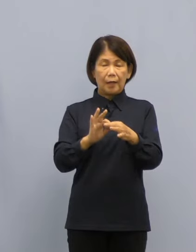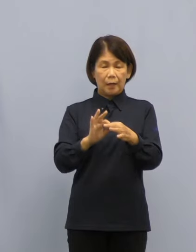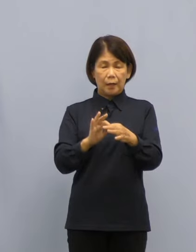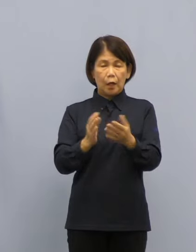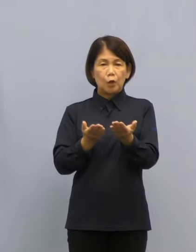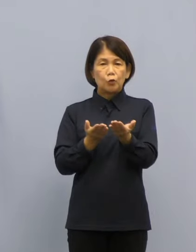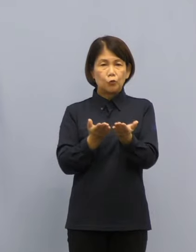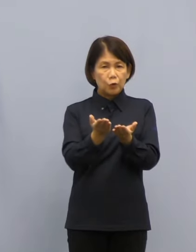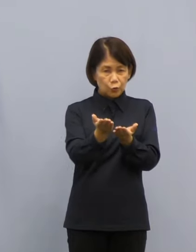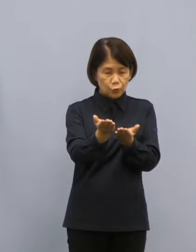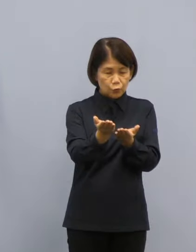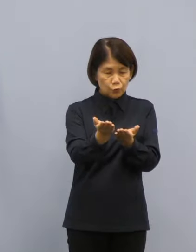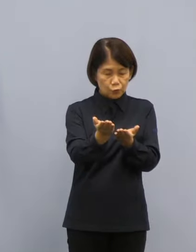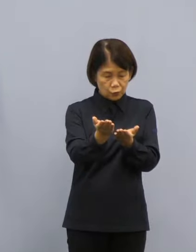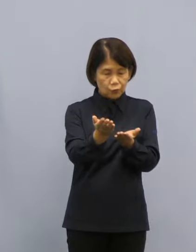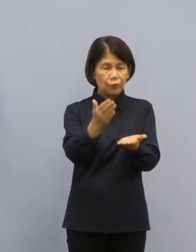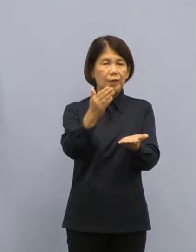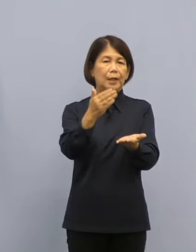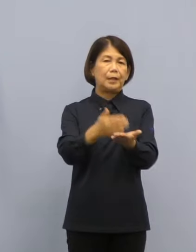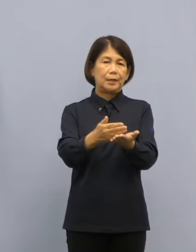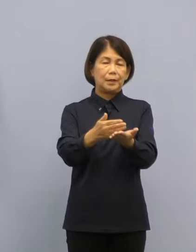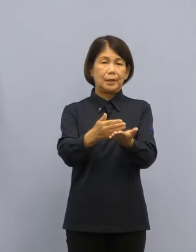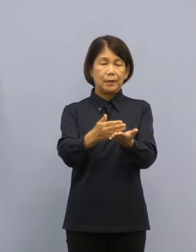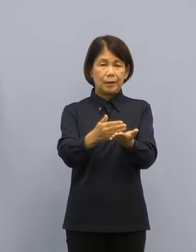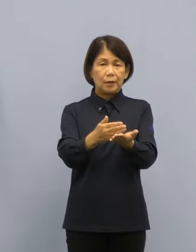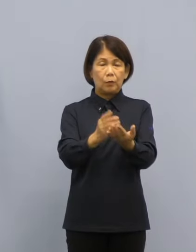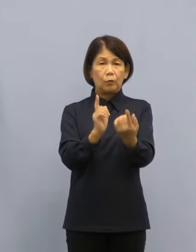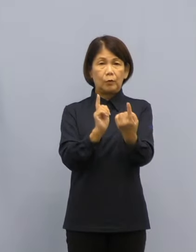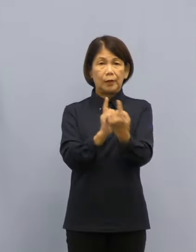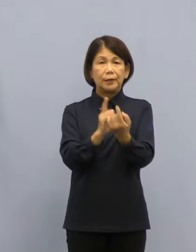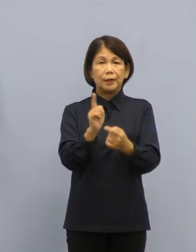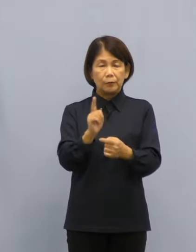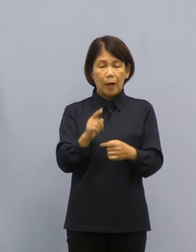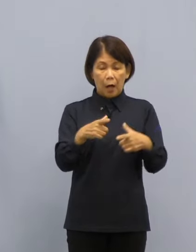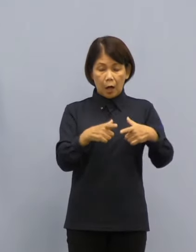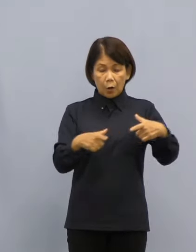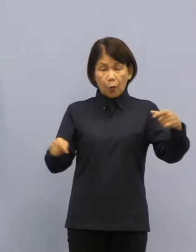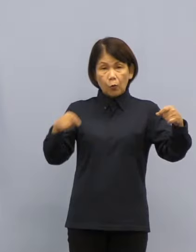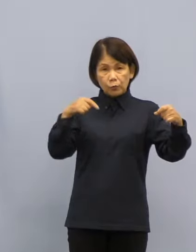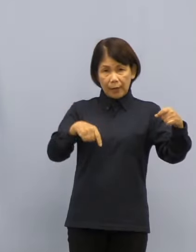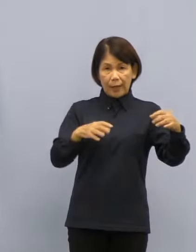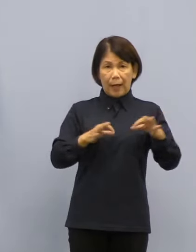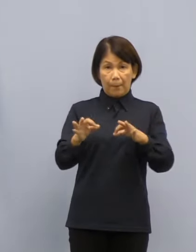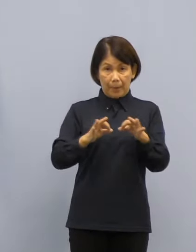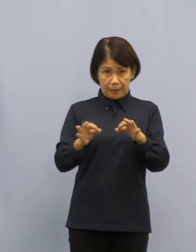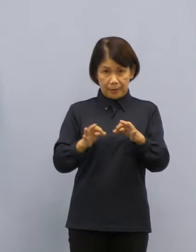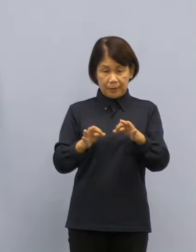停止したその対策としては国内消費の拡大もしくは